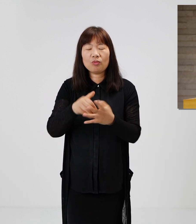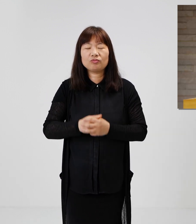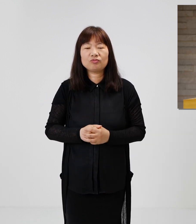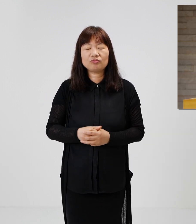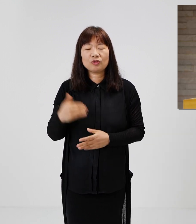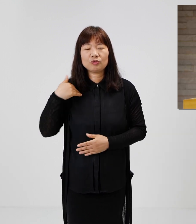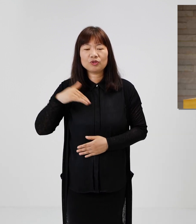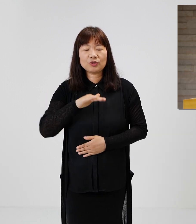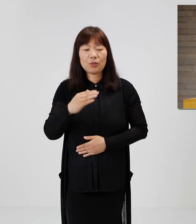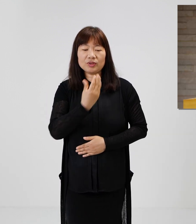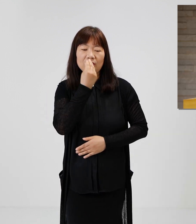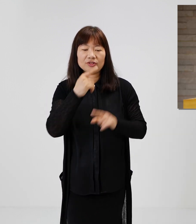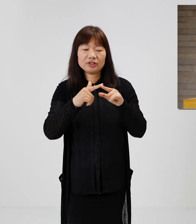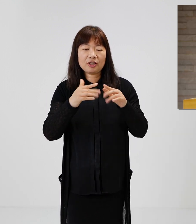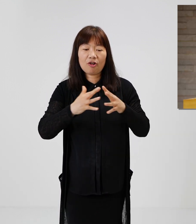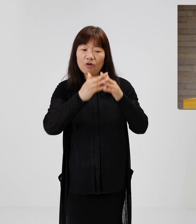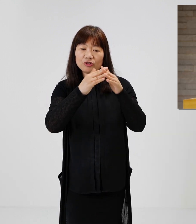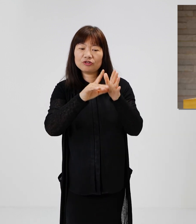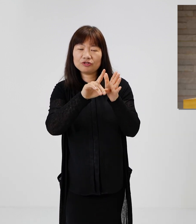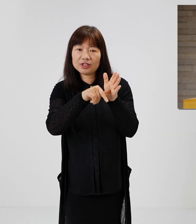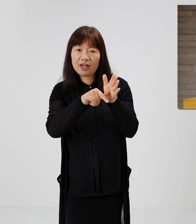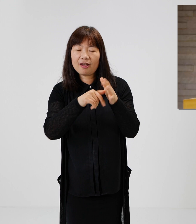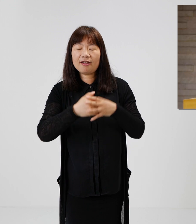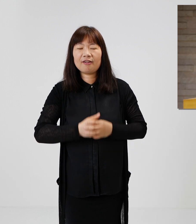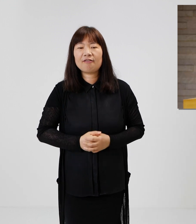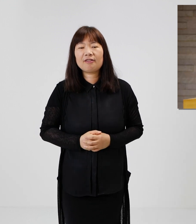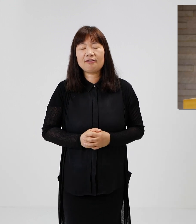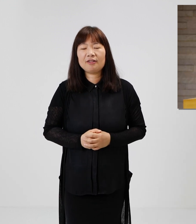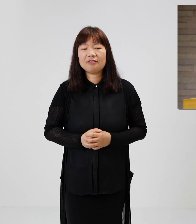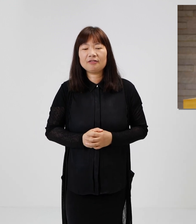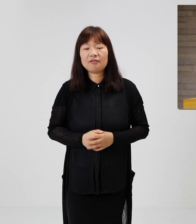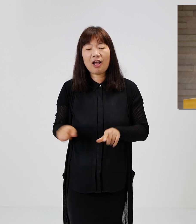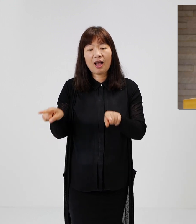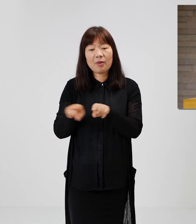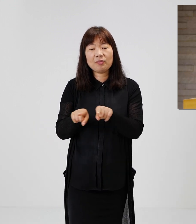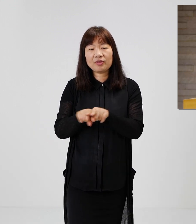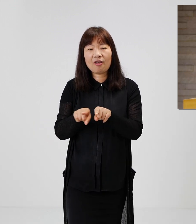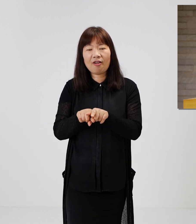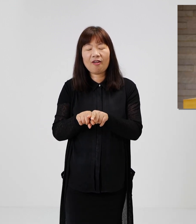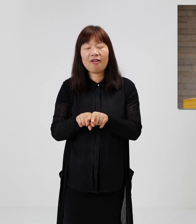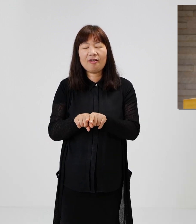우리도 이 성전 건축에 좀 함께